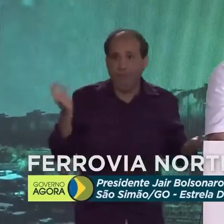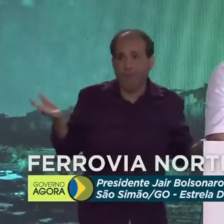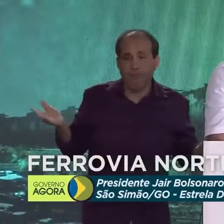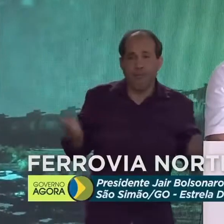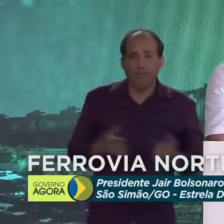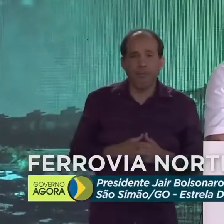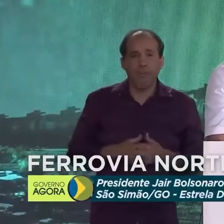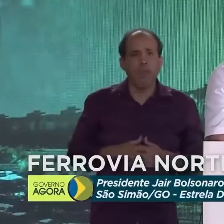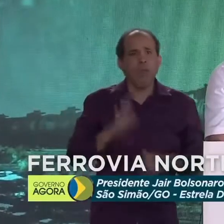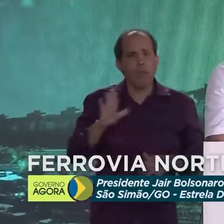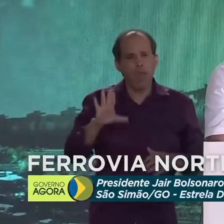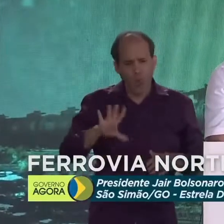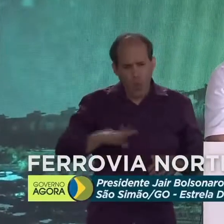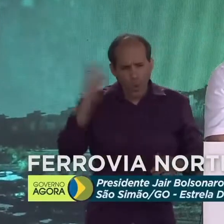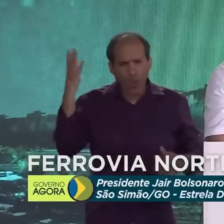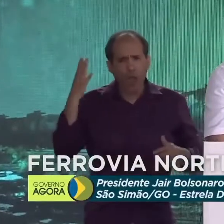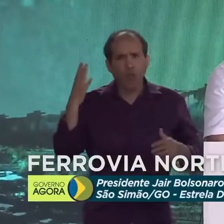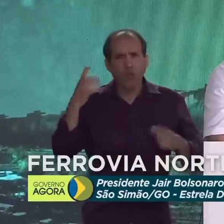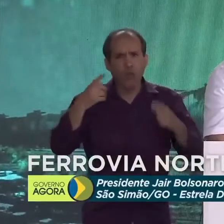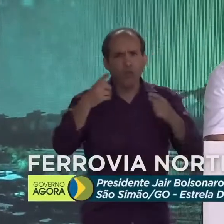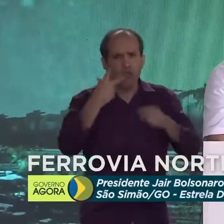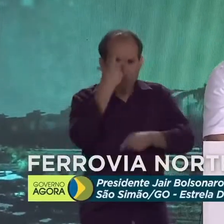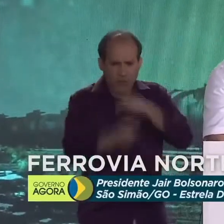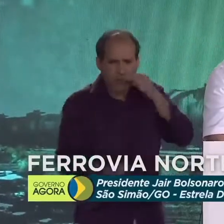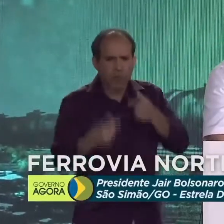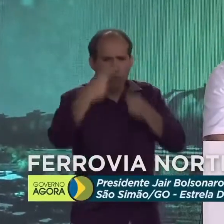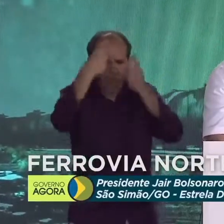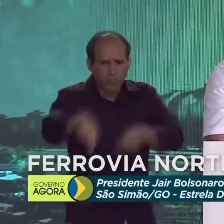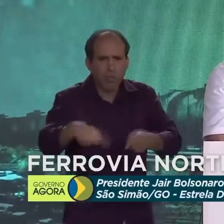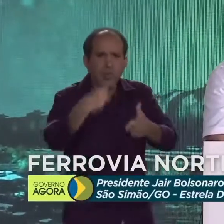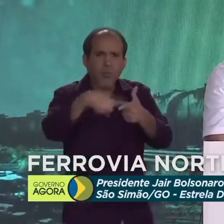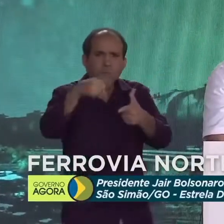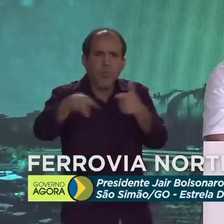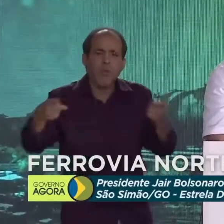E nós temos que ter coragem para enfrentar os problemas.